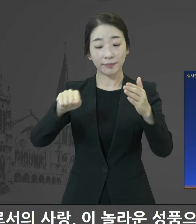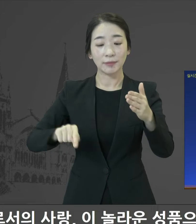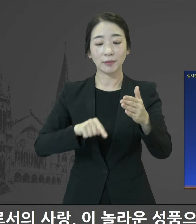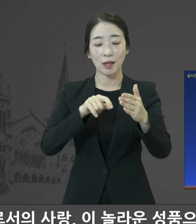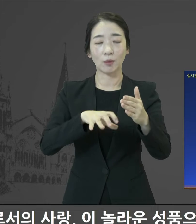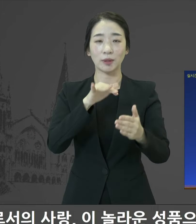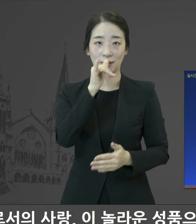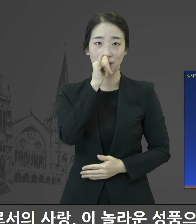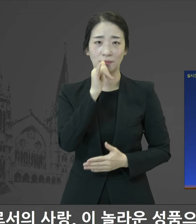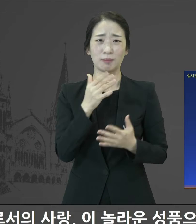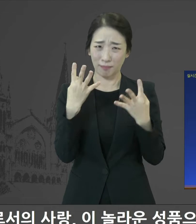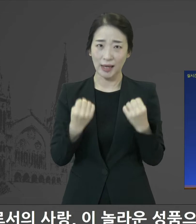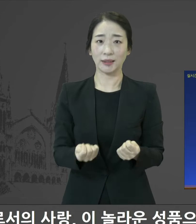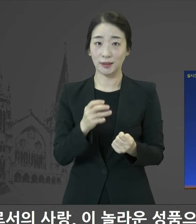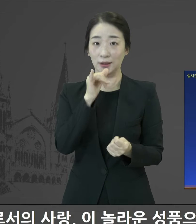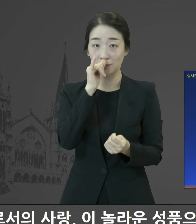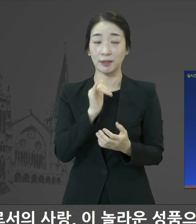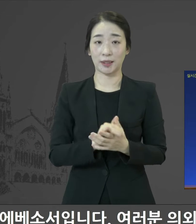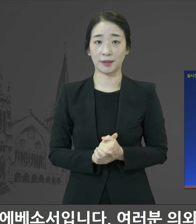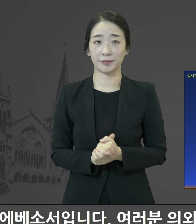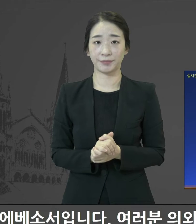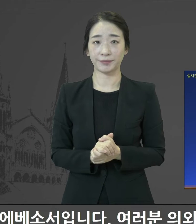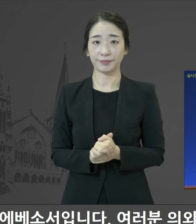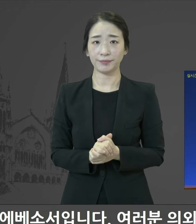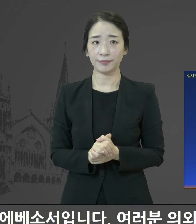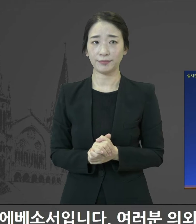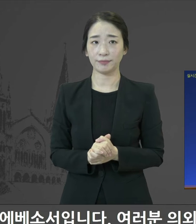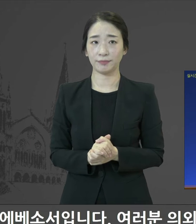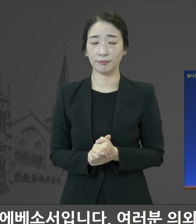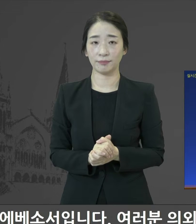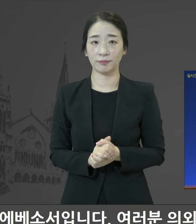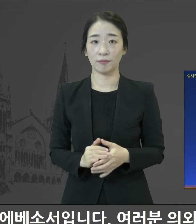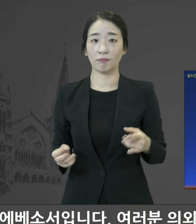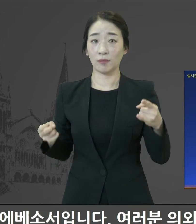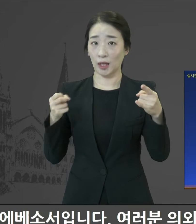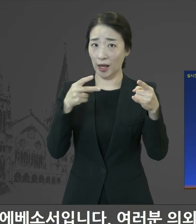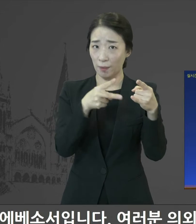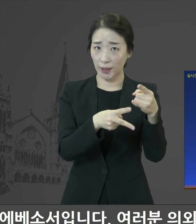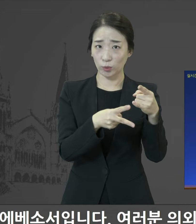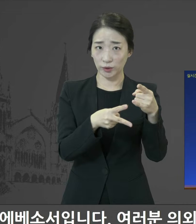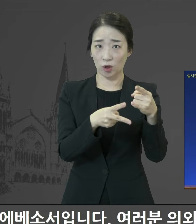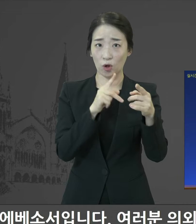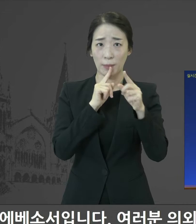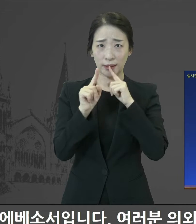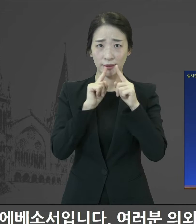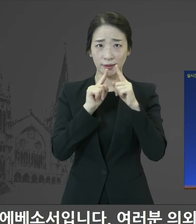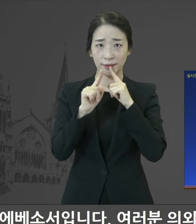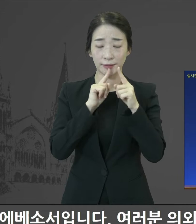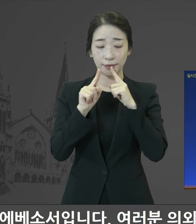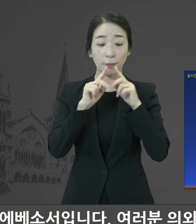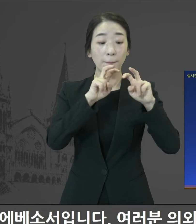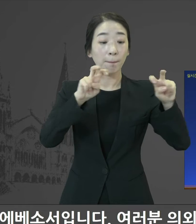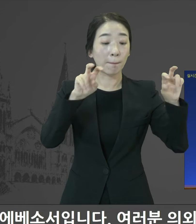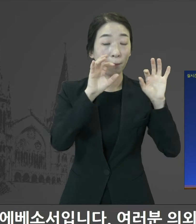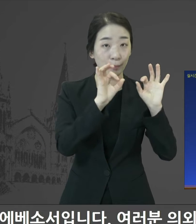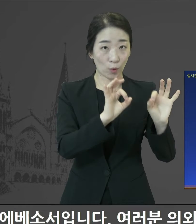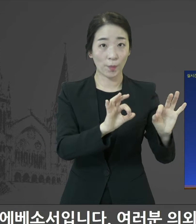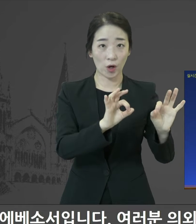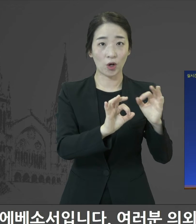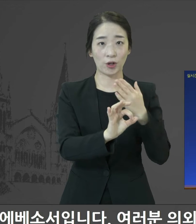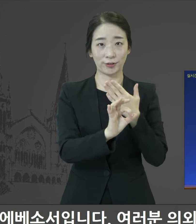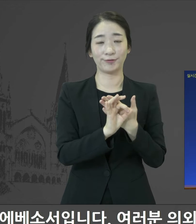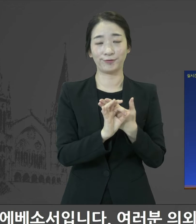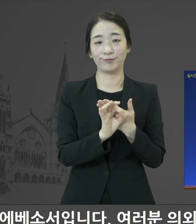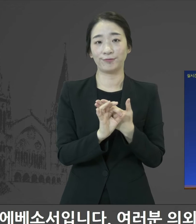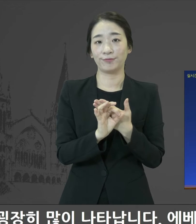사랑이 굉장히 많이 나타납니다. 자, 에베소서에 하나님의 사랑이 나타나는 것을 이제 살펴볼 테인데 좀